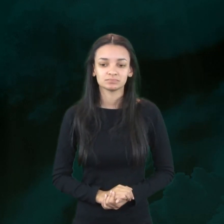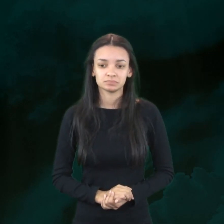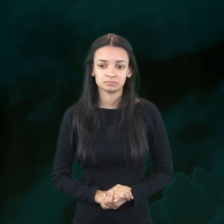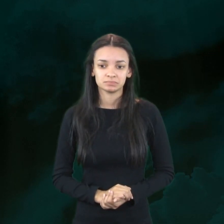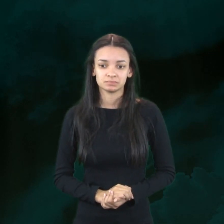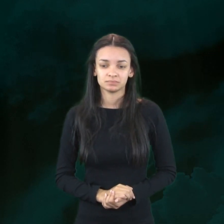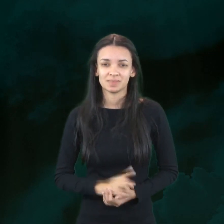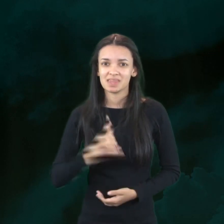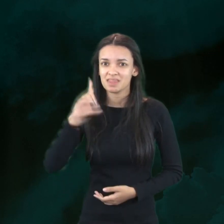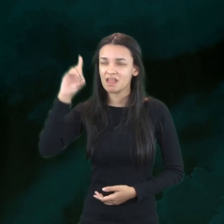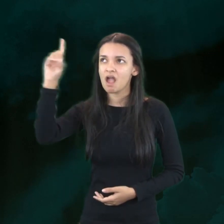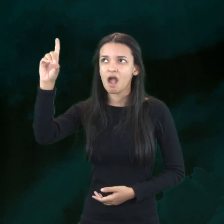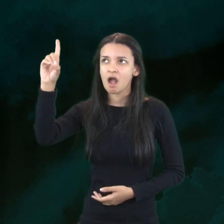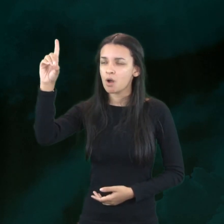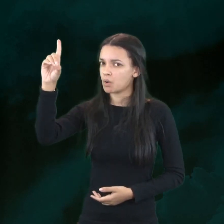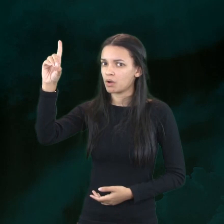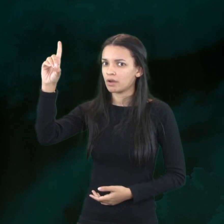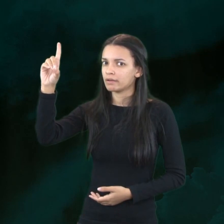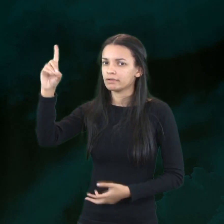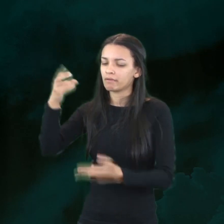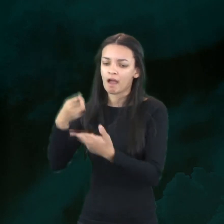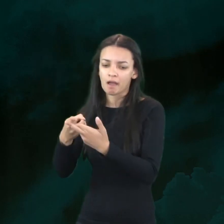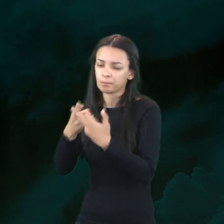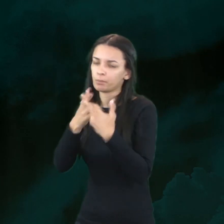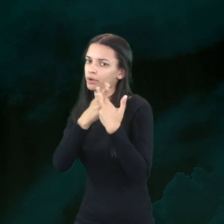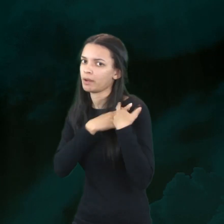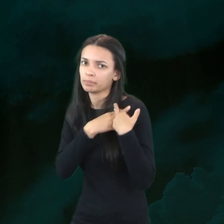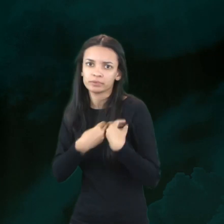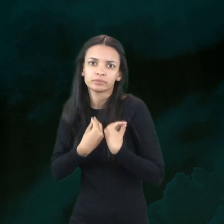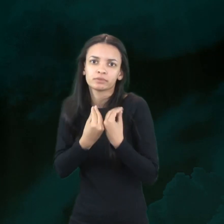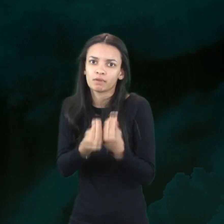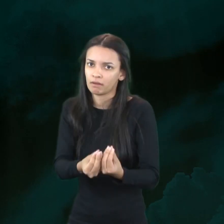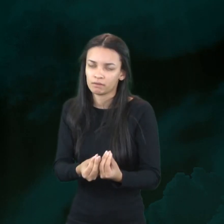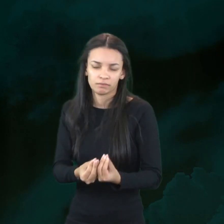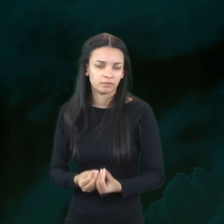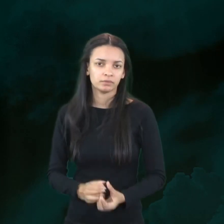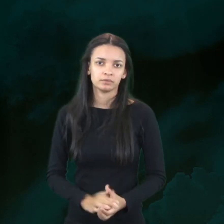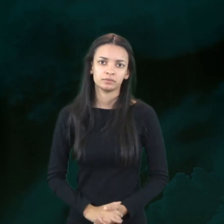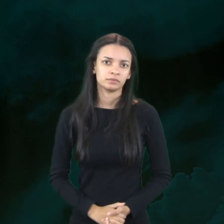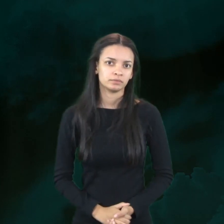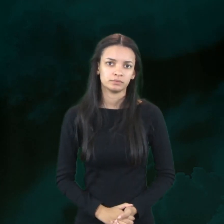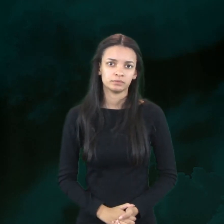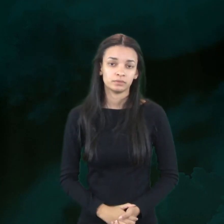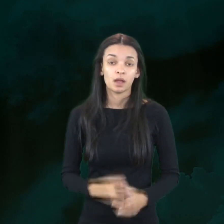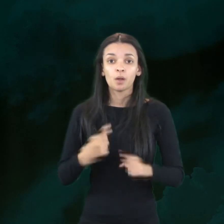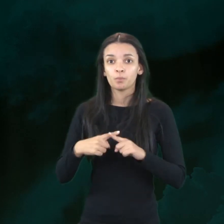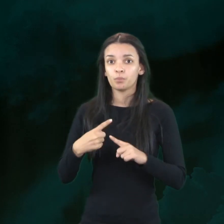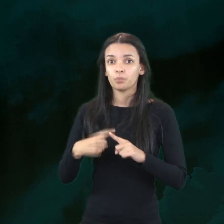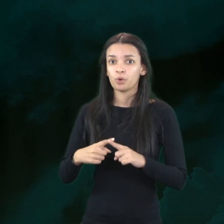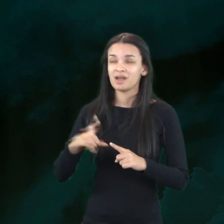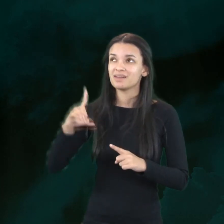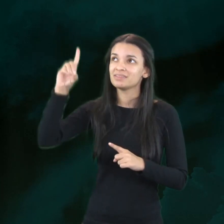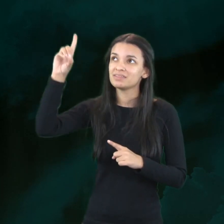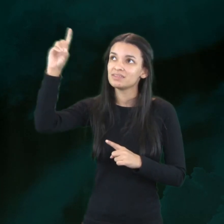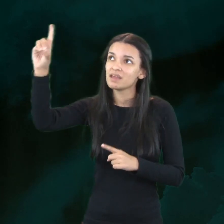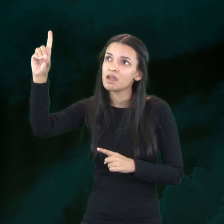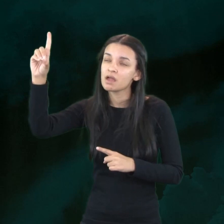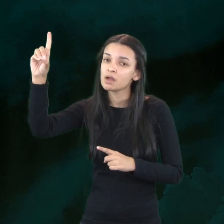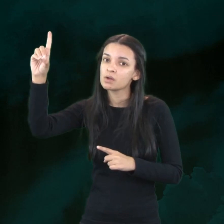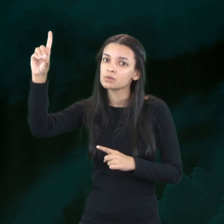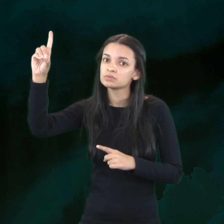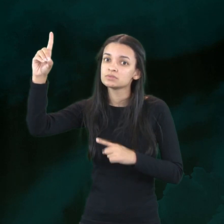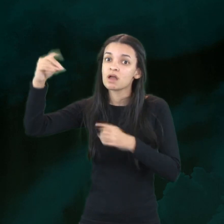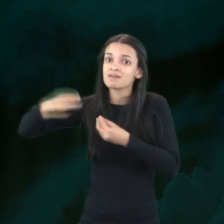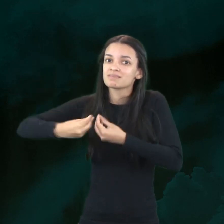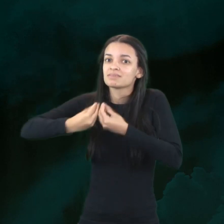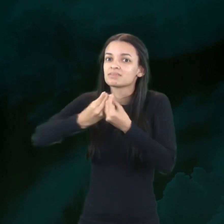o Evangelho. Deus, Ele só encarrega o Evangelho a quem Ele aprova. Que